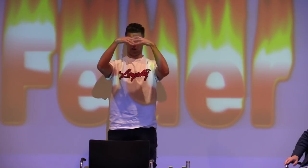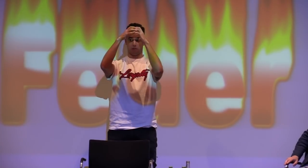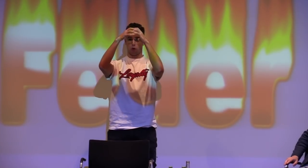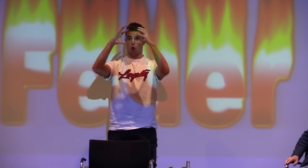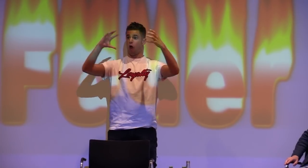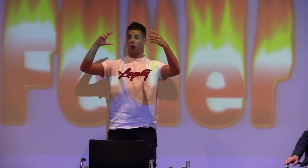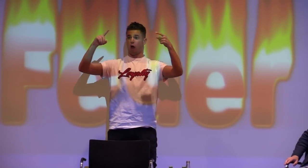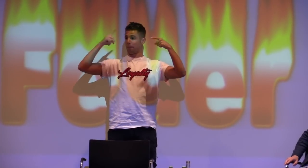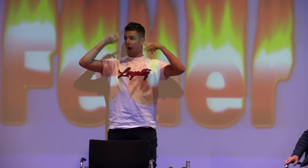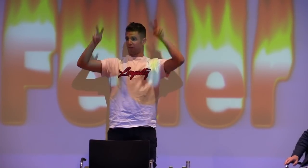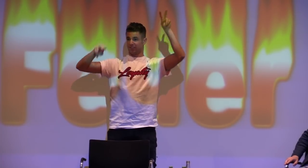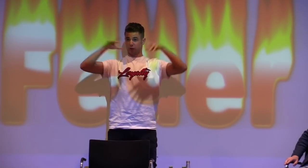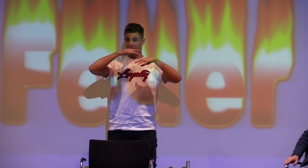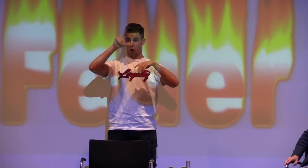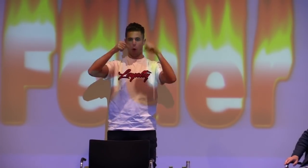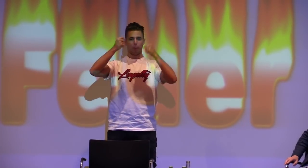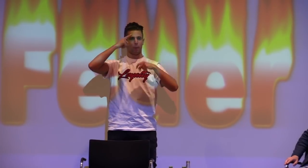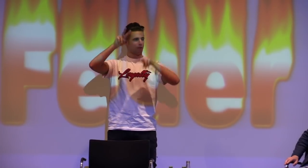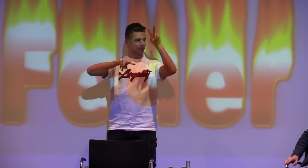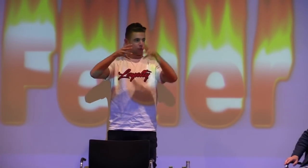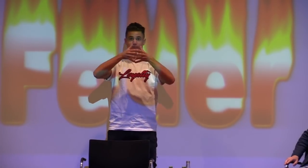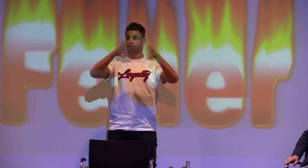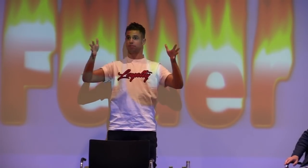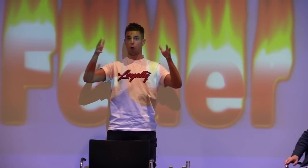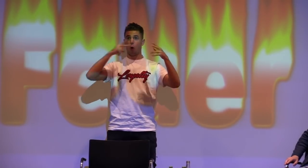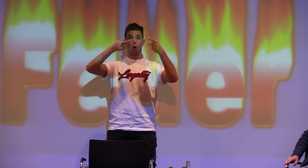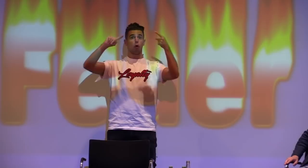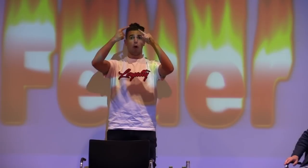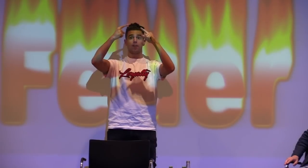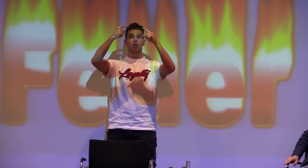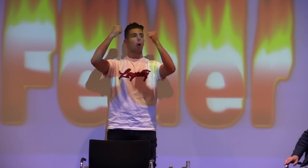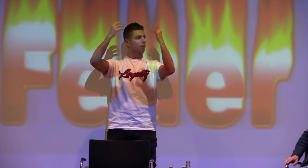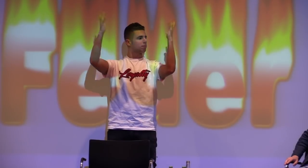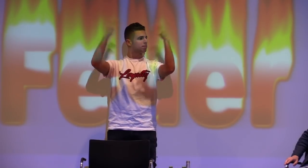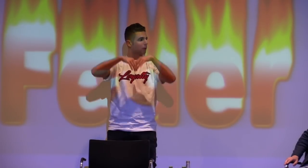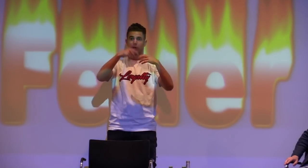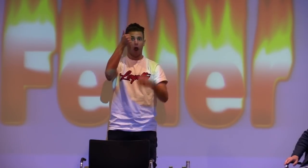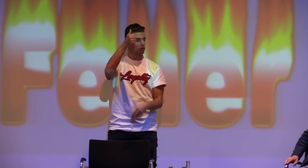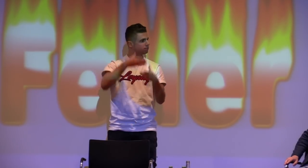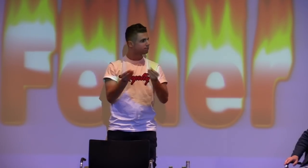Und ich glaube auch, dass Meinungen dort auch deutlich differenter sind und Konfliktpotenzial